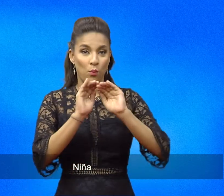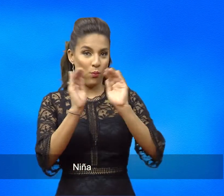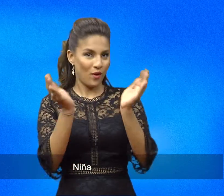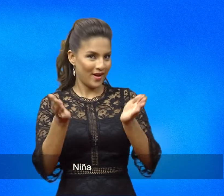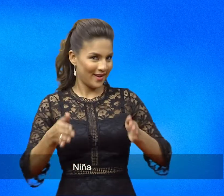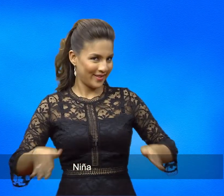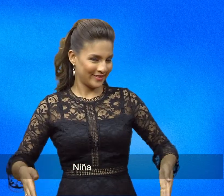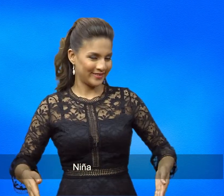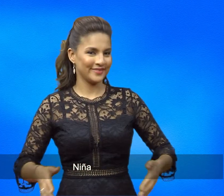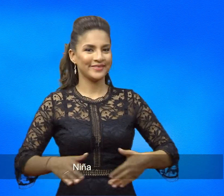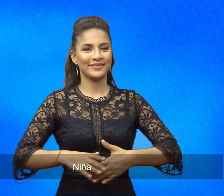niña